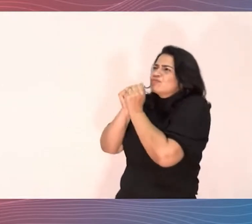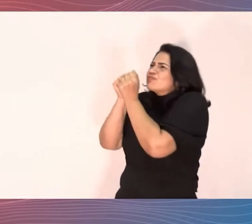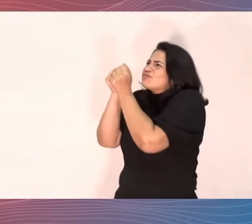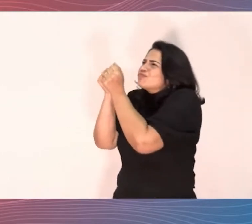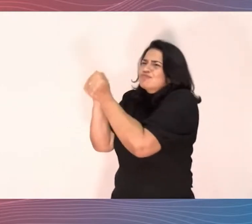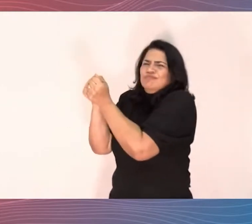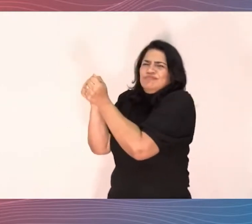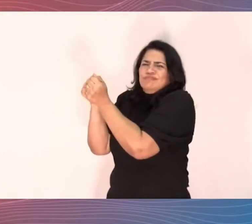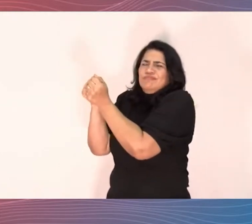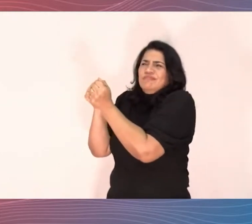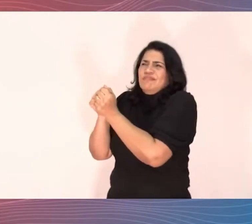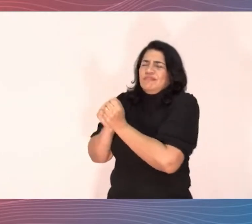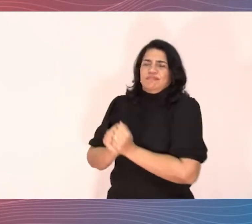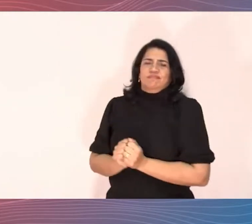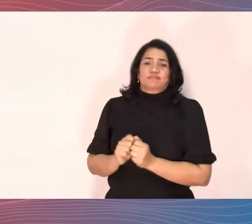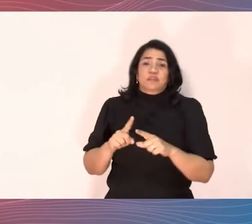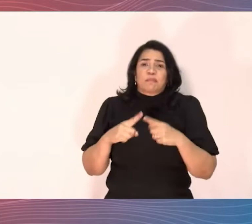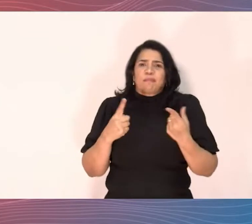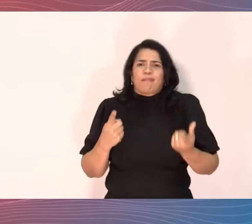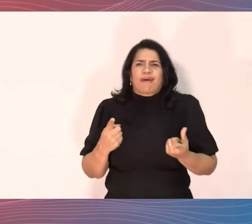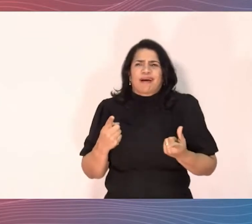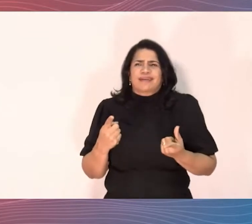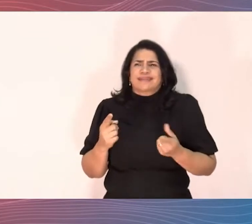glória? É o próprio Pai.